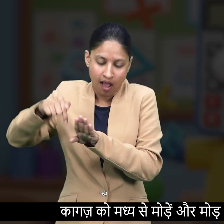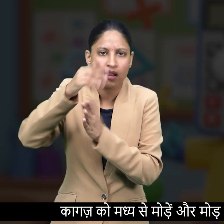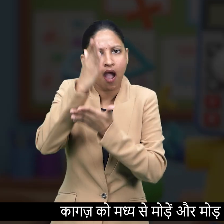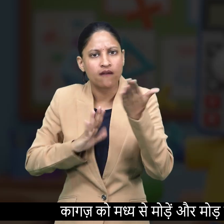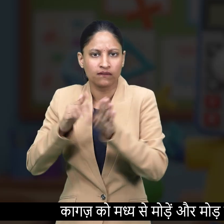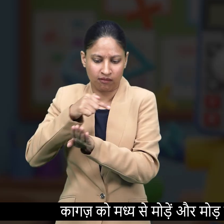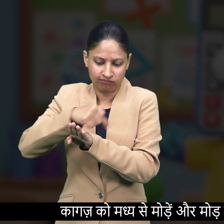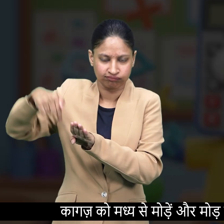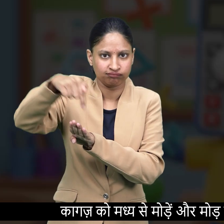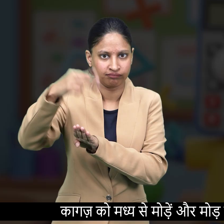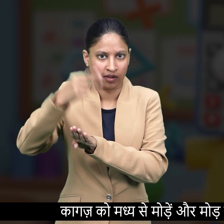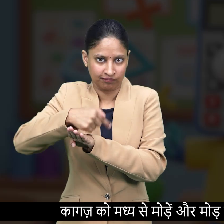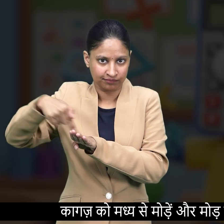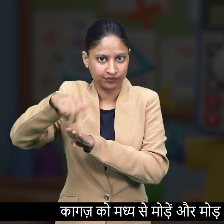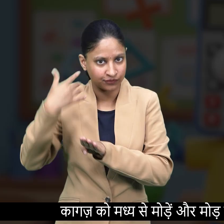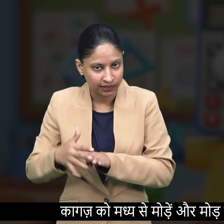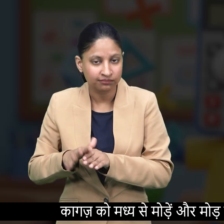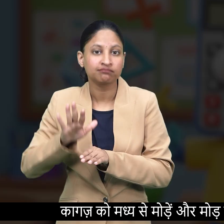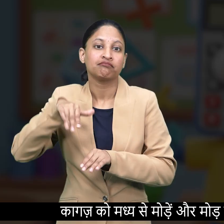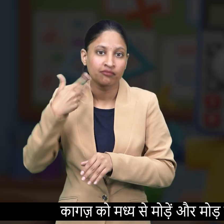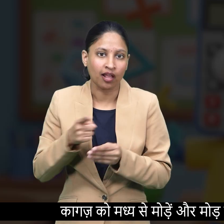का आधा हिस्सा बनाएं।